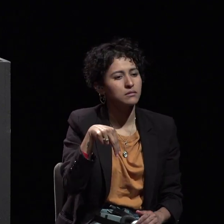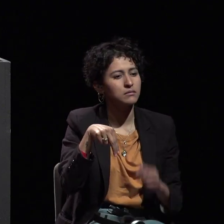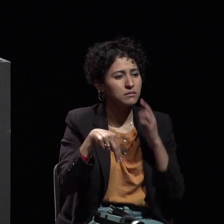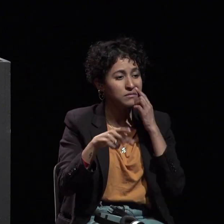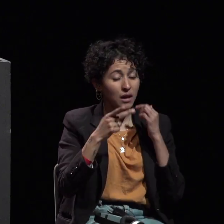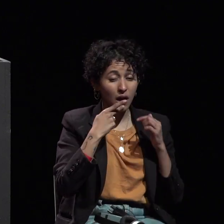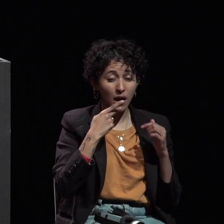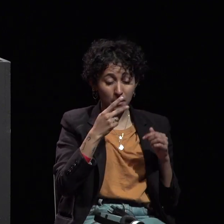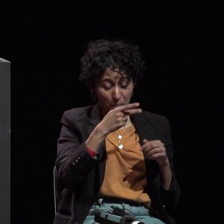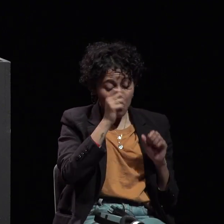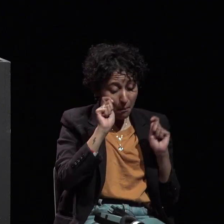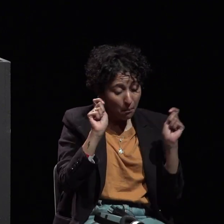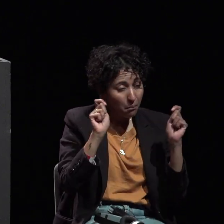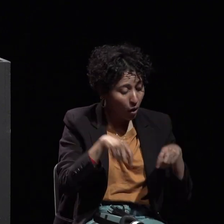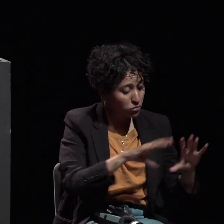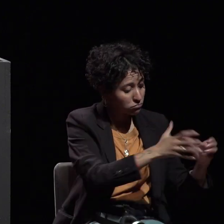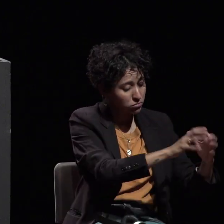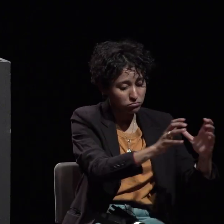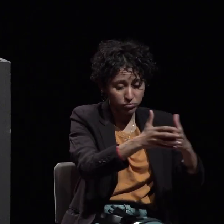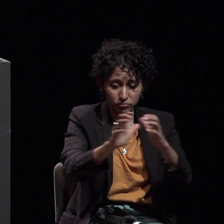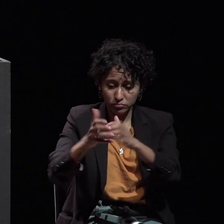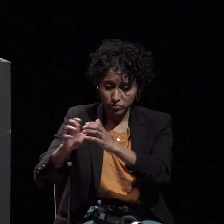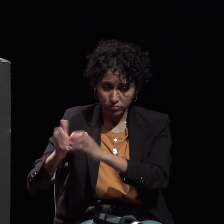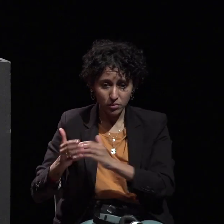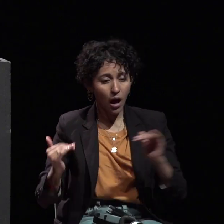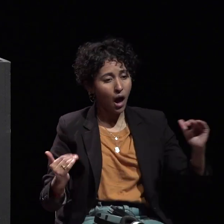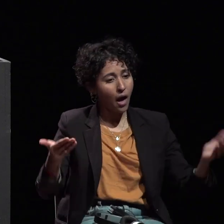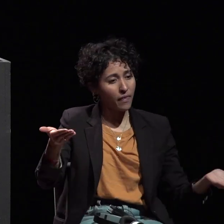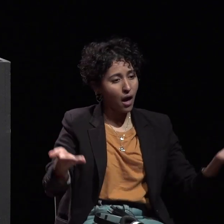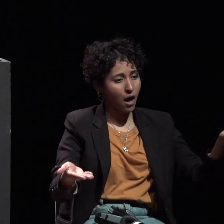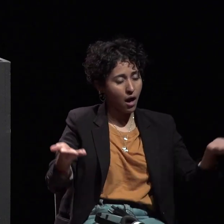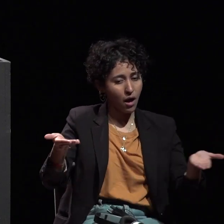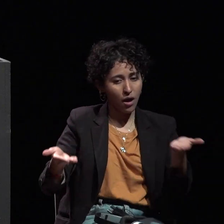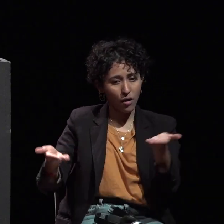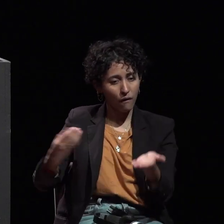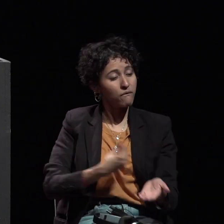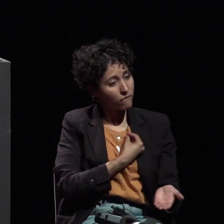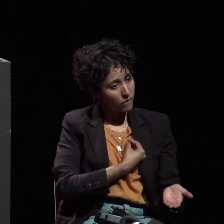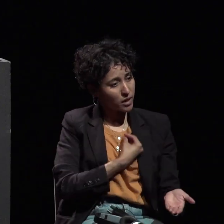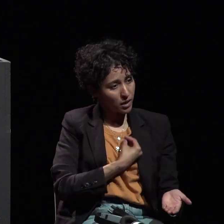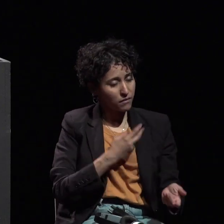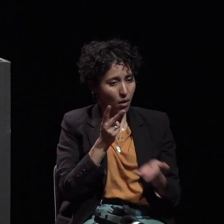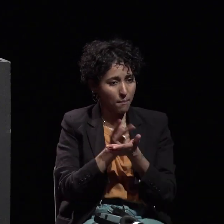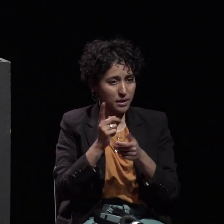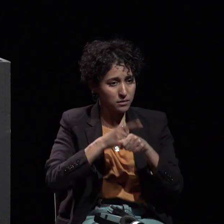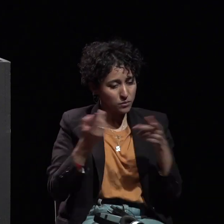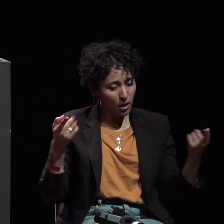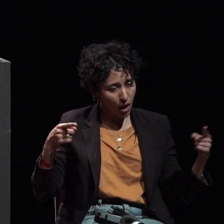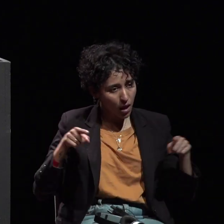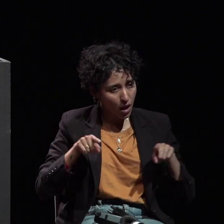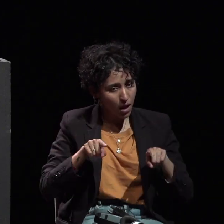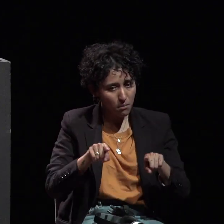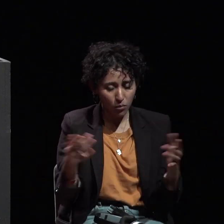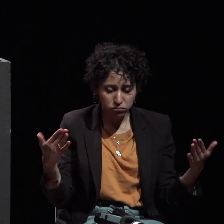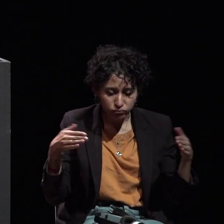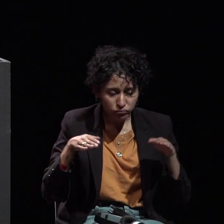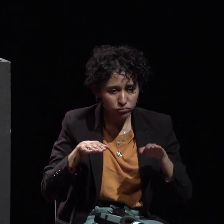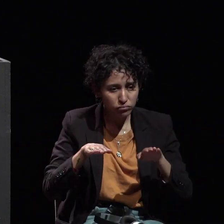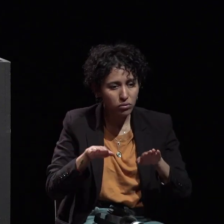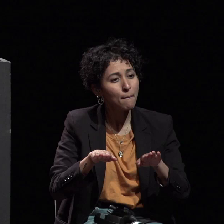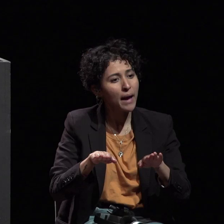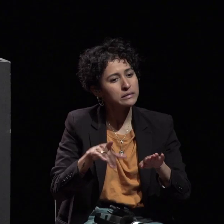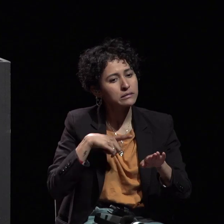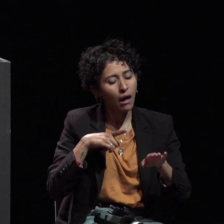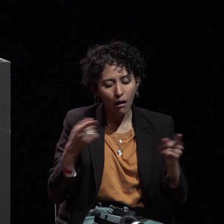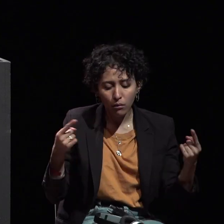ou como objetificações de relações sociais funcionalmente isomórficas. Isso é importante. Pessoas e coisas colapsam